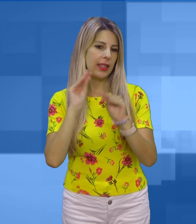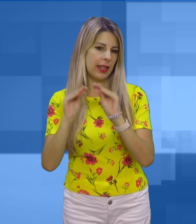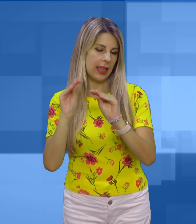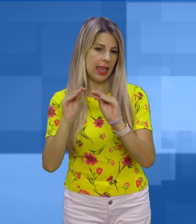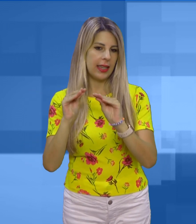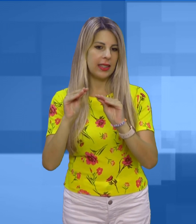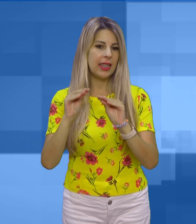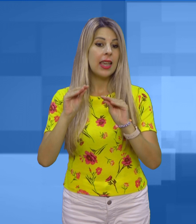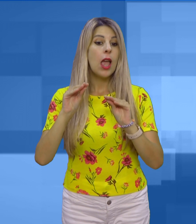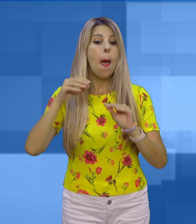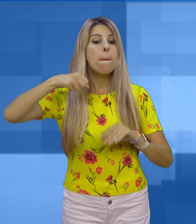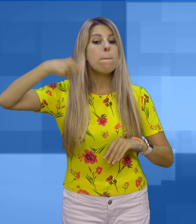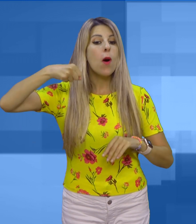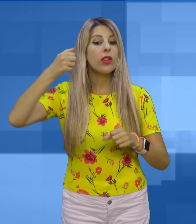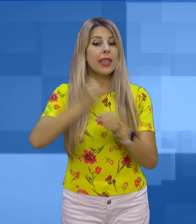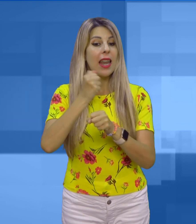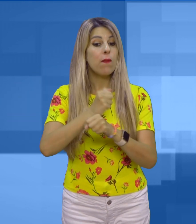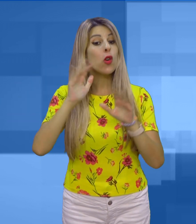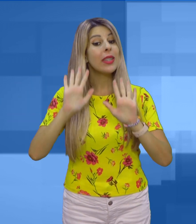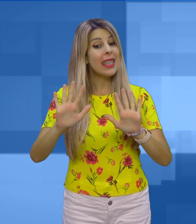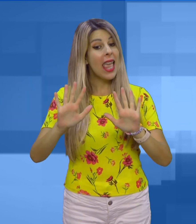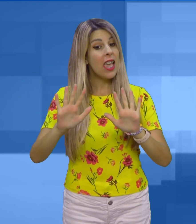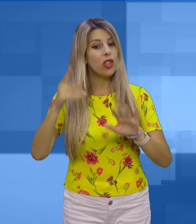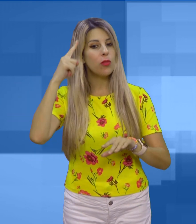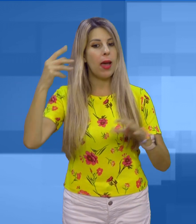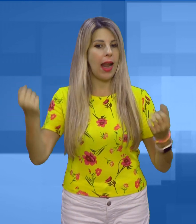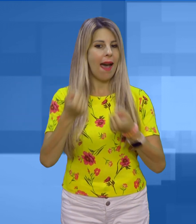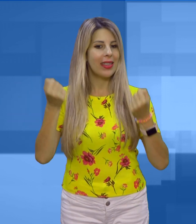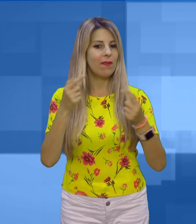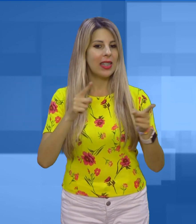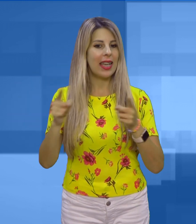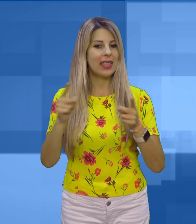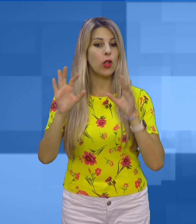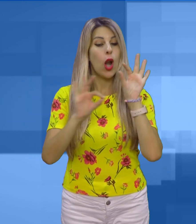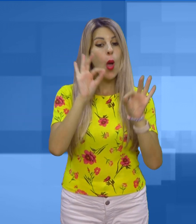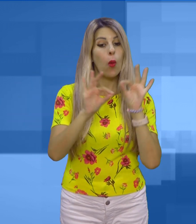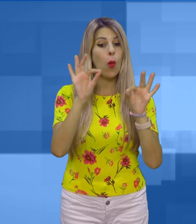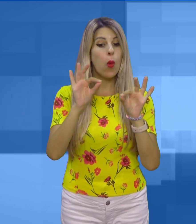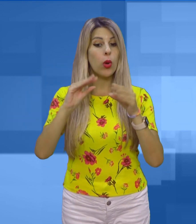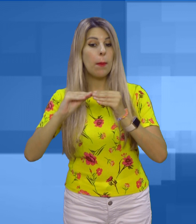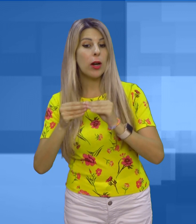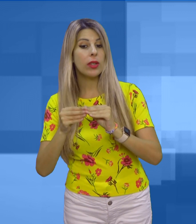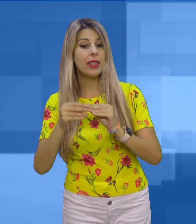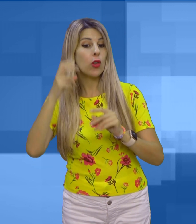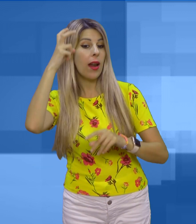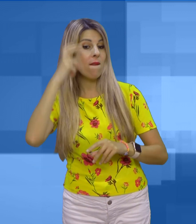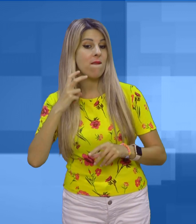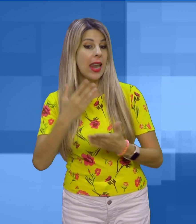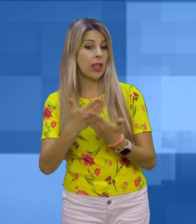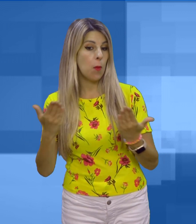richiesti, 10 borse lavoro per attività nel settore della cura e manutenzione del verde pubblico